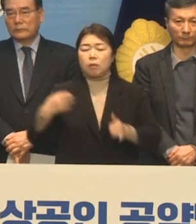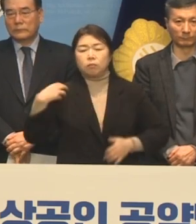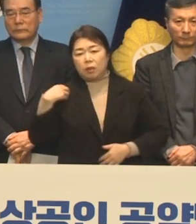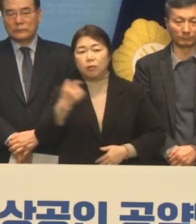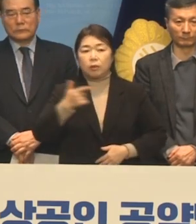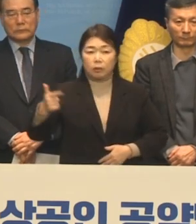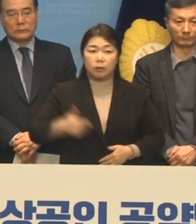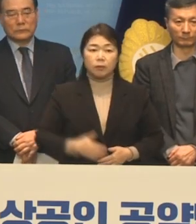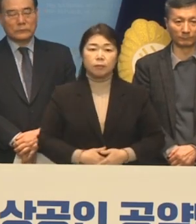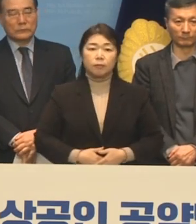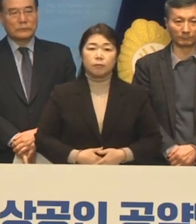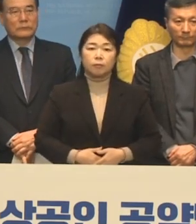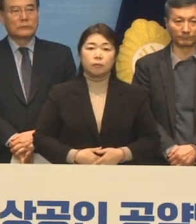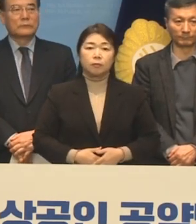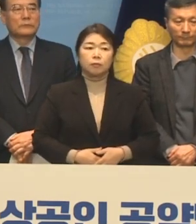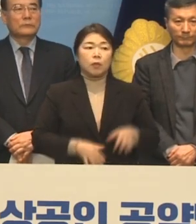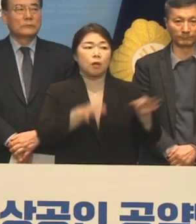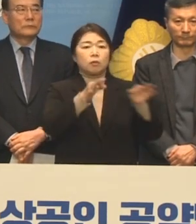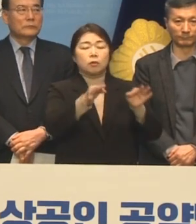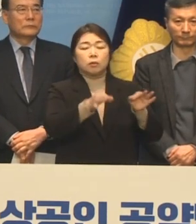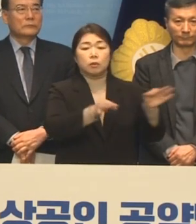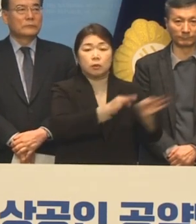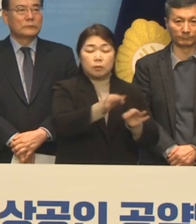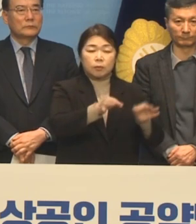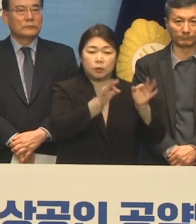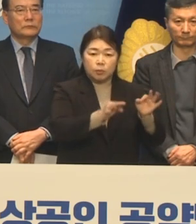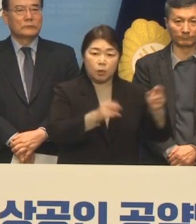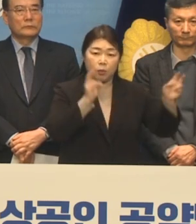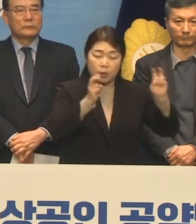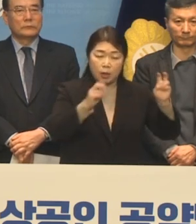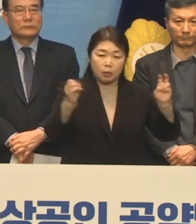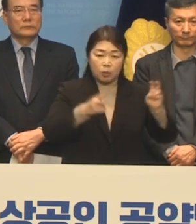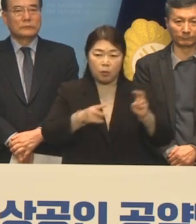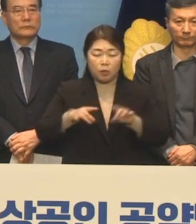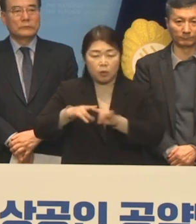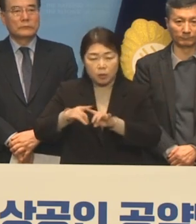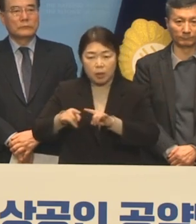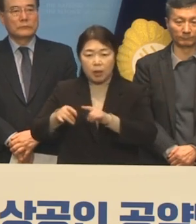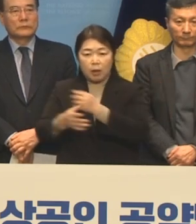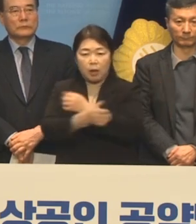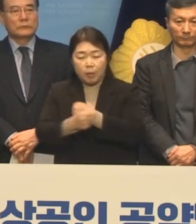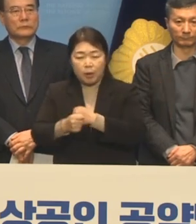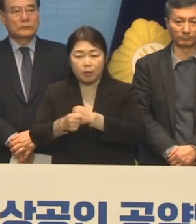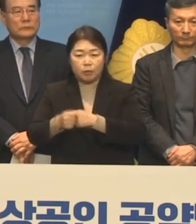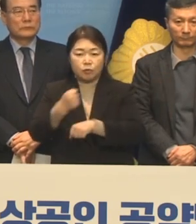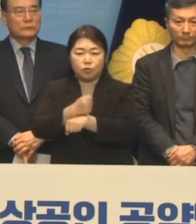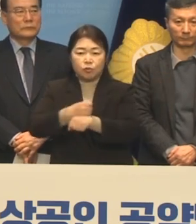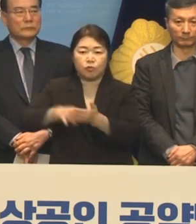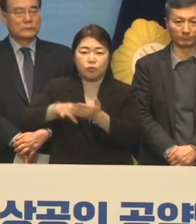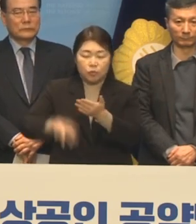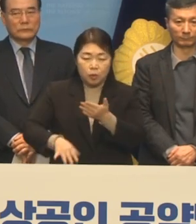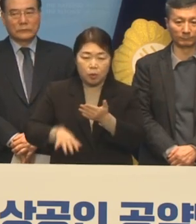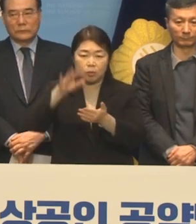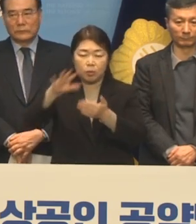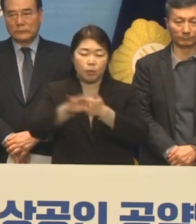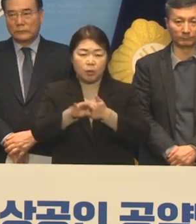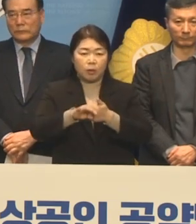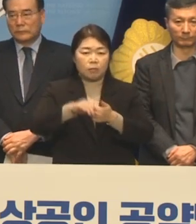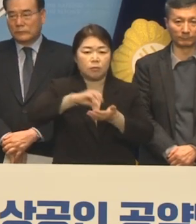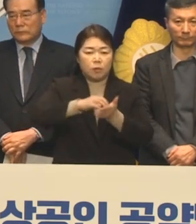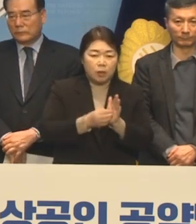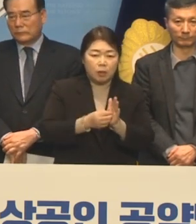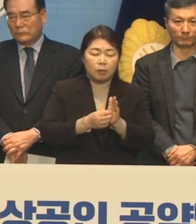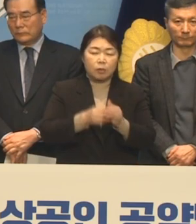금융회사, 전자금융업자 등이 가맹점 수수료를 산정할 때 원가 및 적정 수익 등에 근거한 적격비용